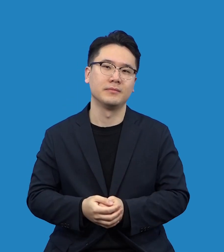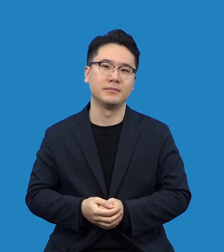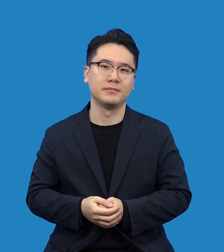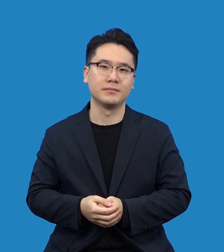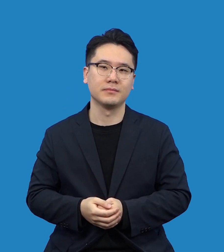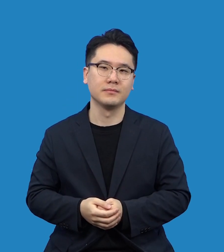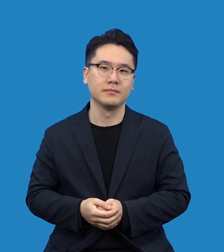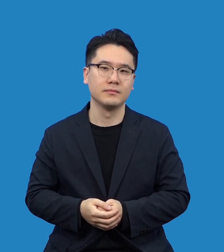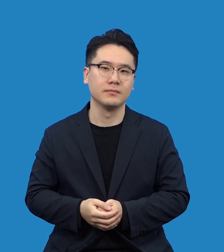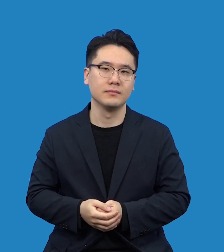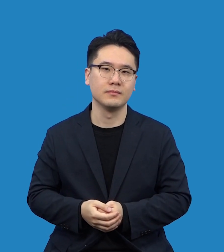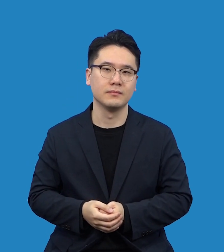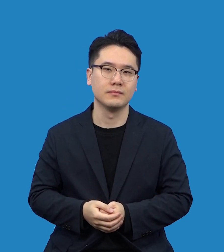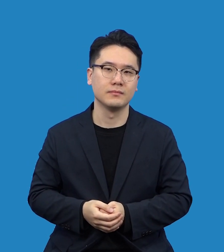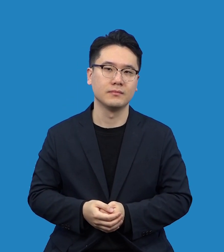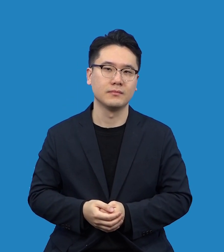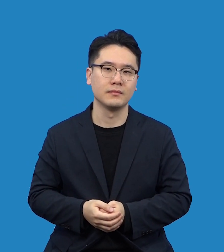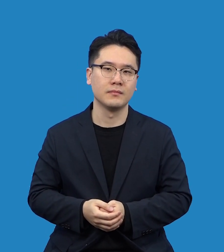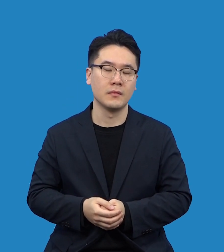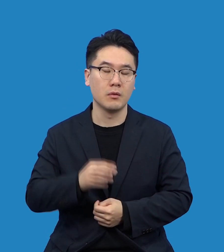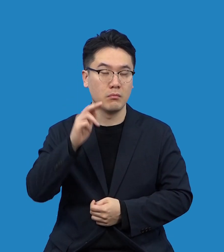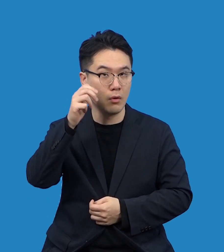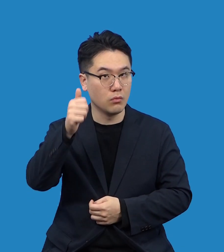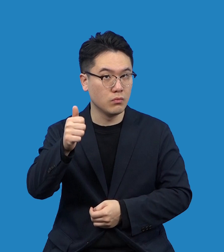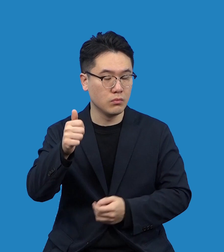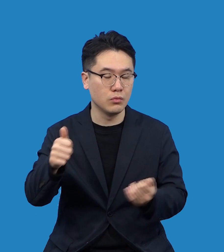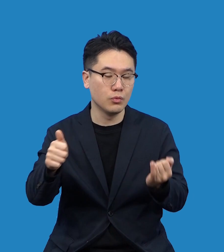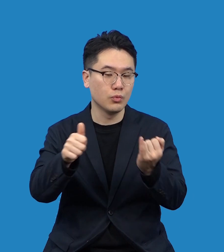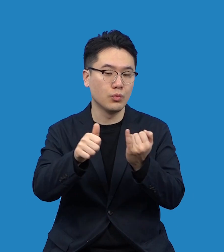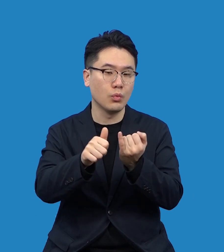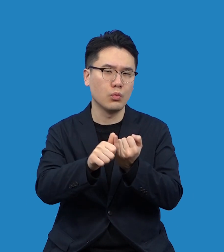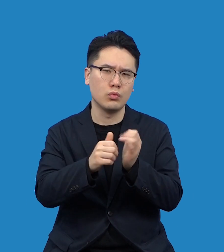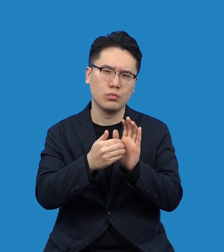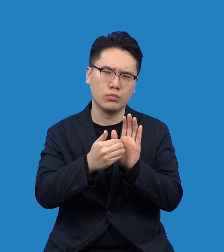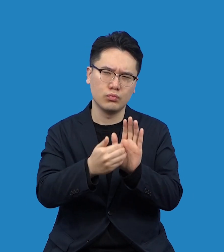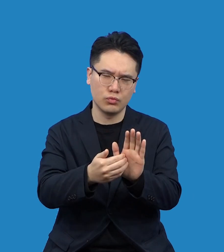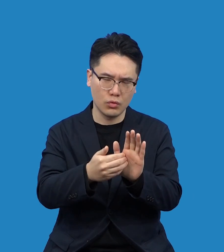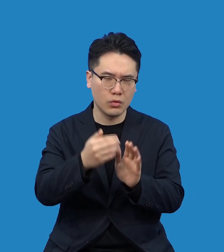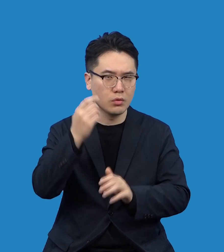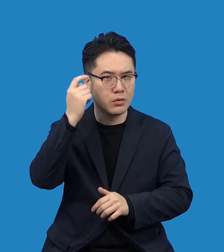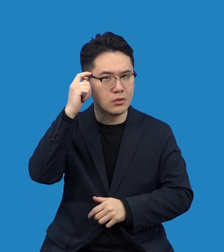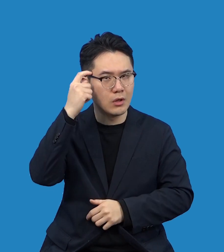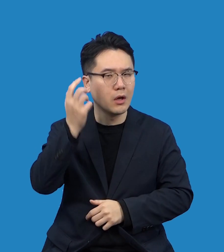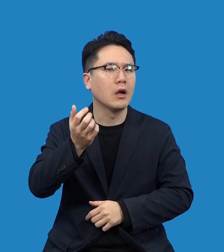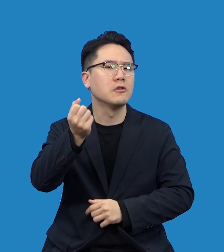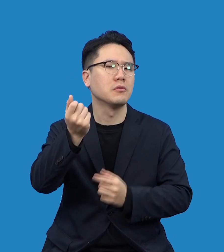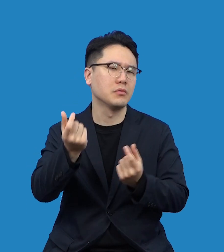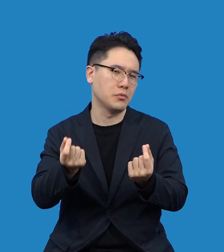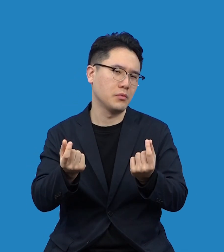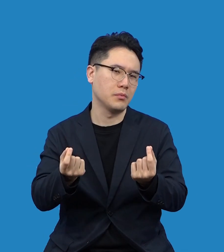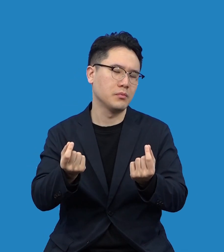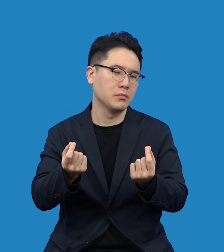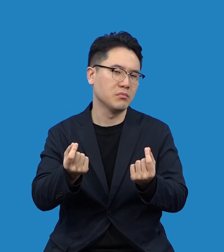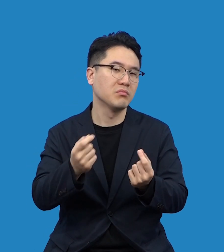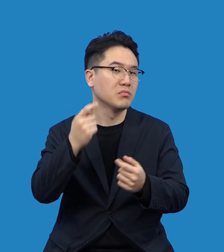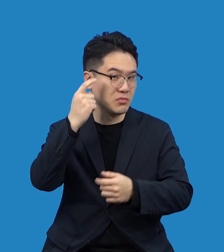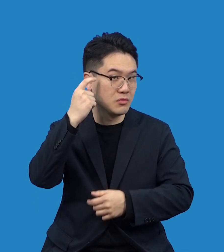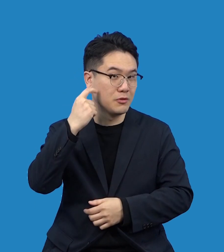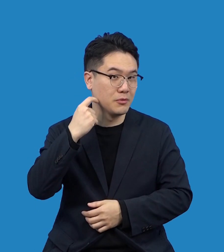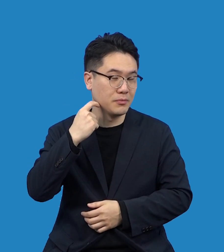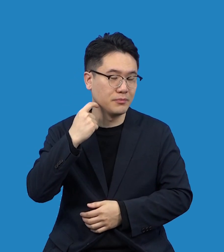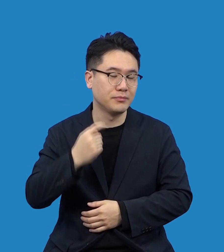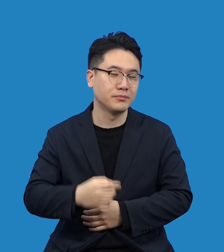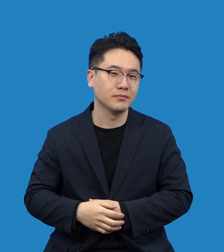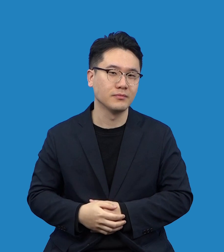바울이 결혼을 부정한 사람처럼 들려요. 26절에 보면 처녀들에게 권면하면서